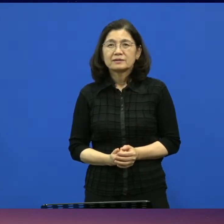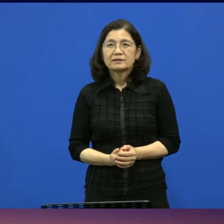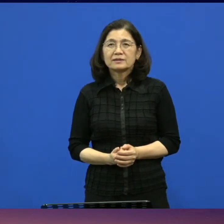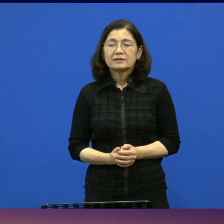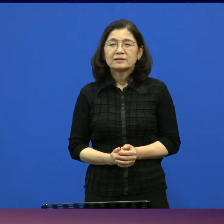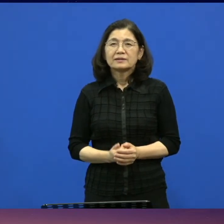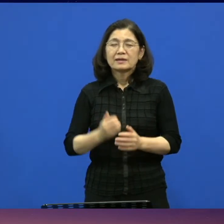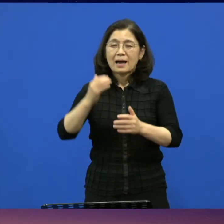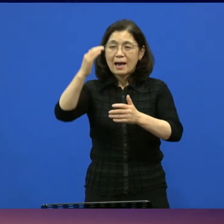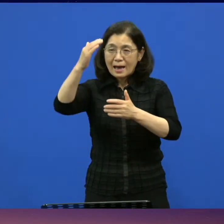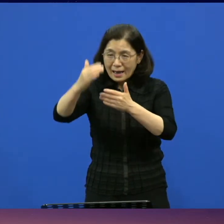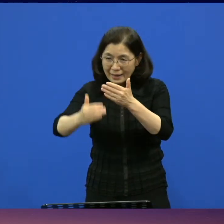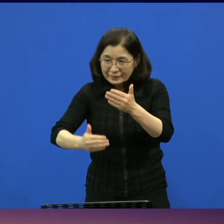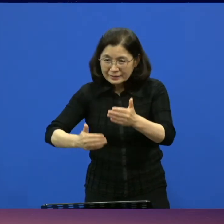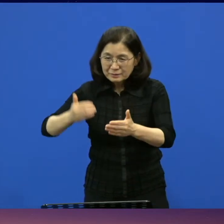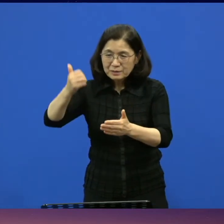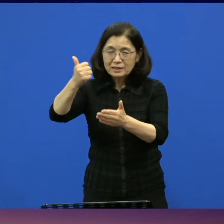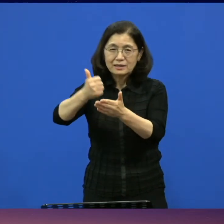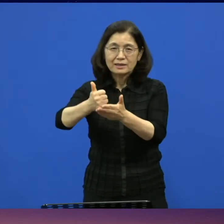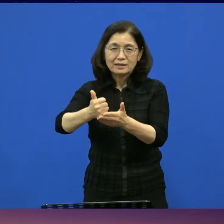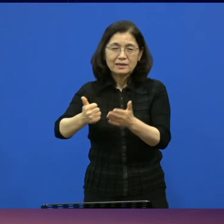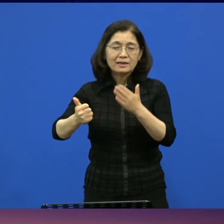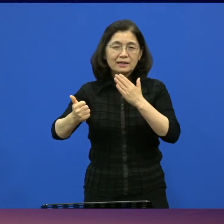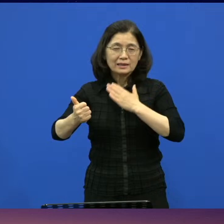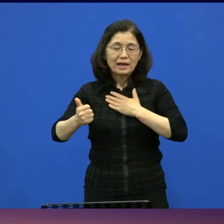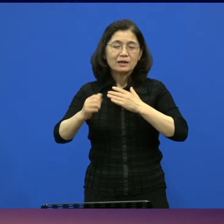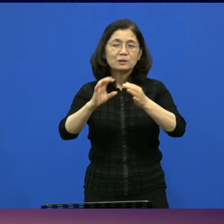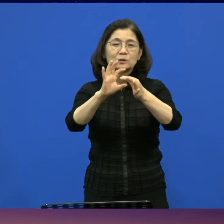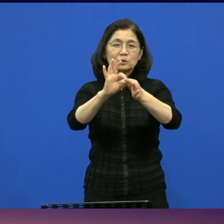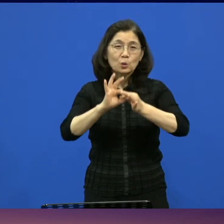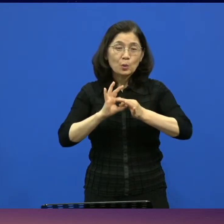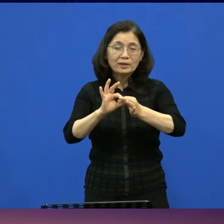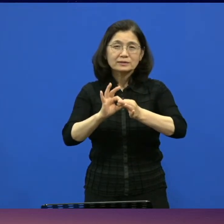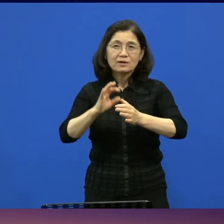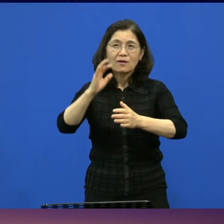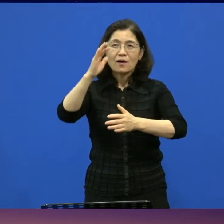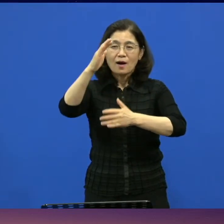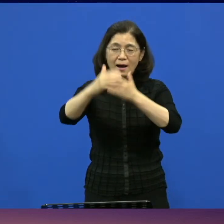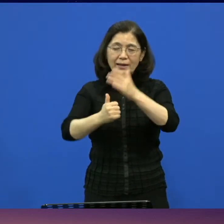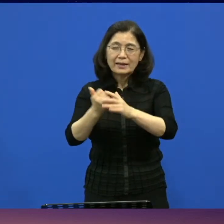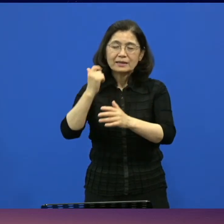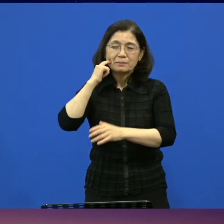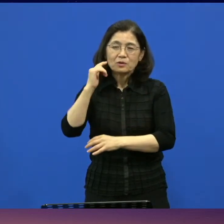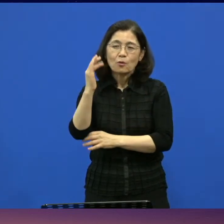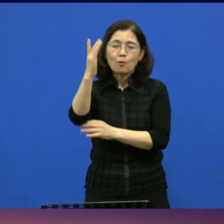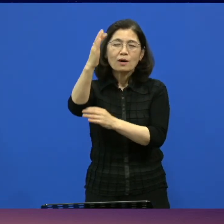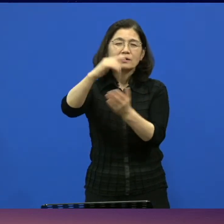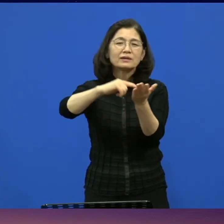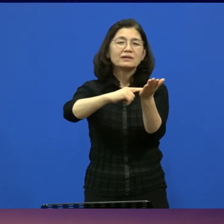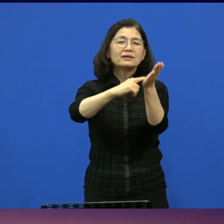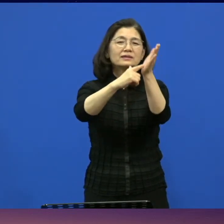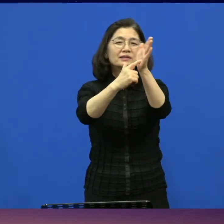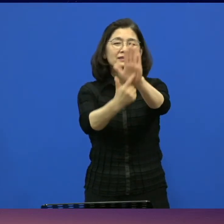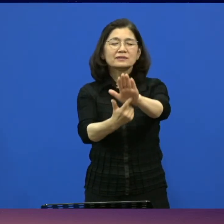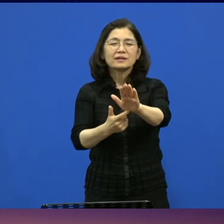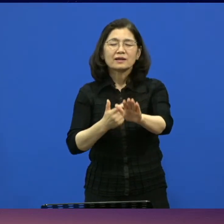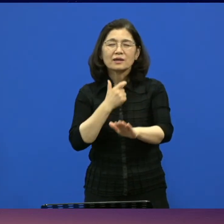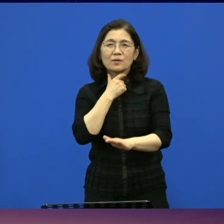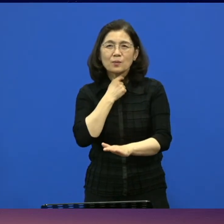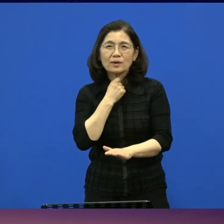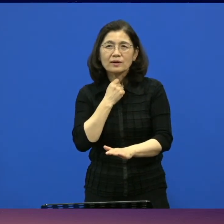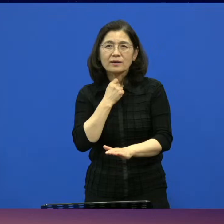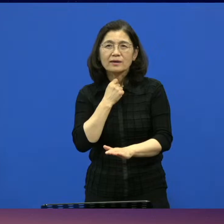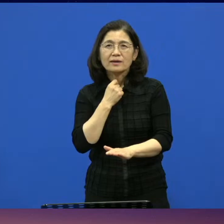이 종교 개혁자들의 기치 중에 하나죠. 오직 하나님께 영광, 그 영광을 드러내시기 위하여